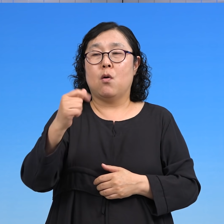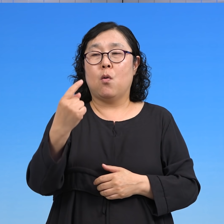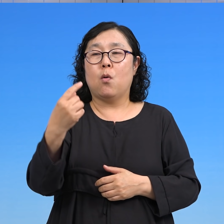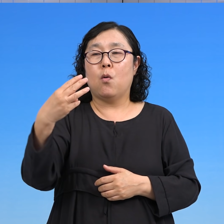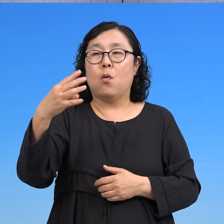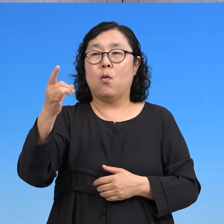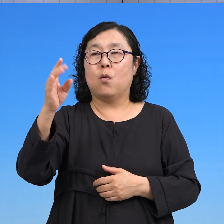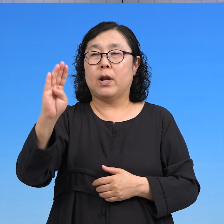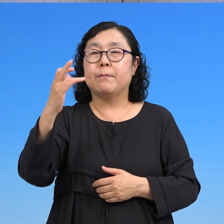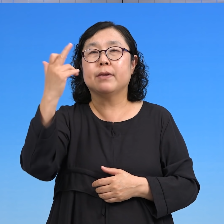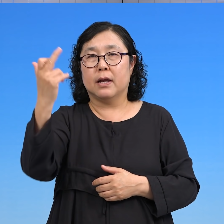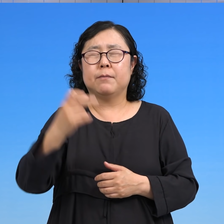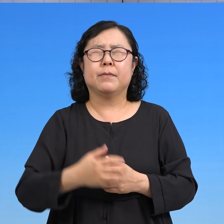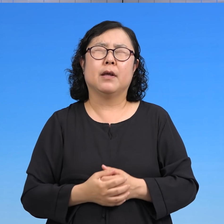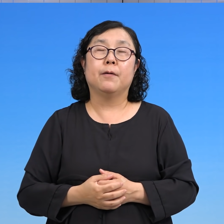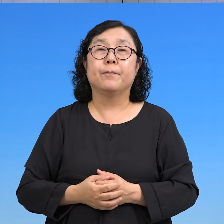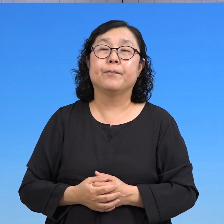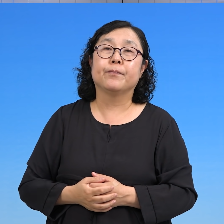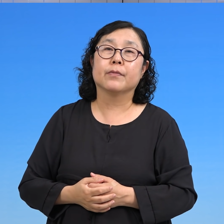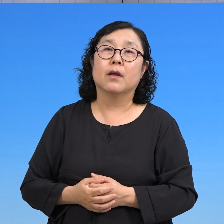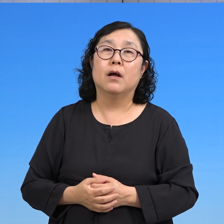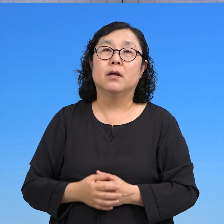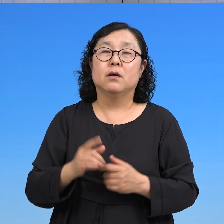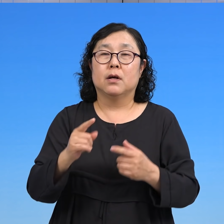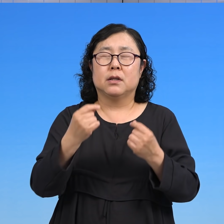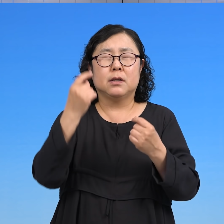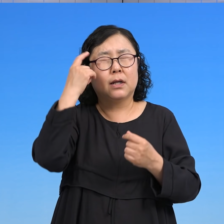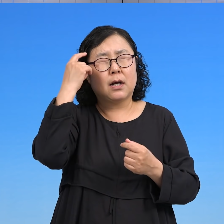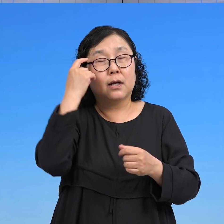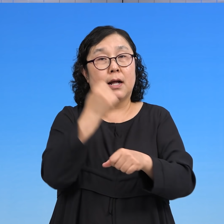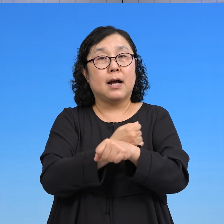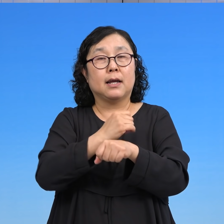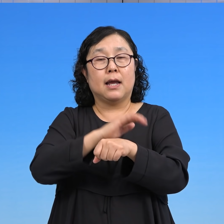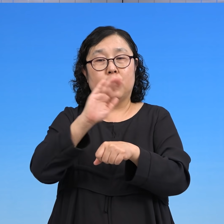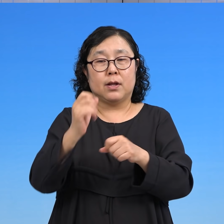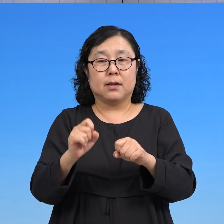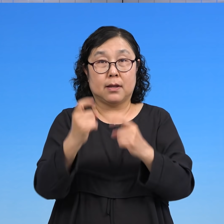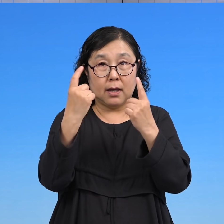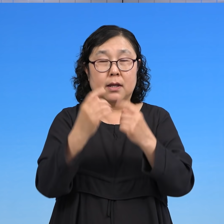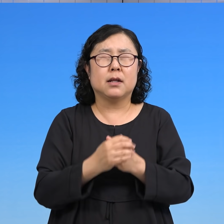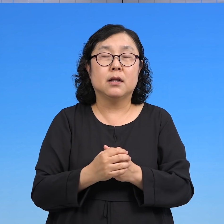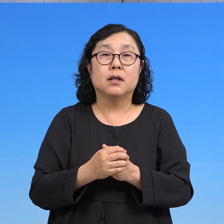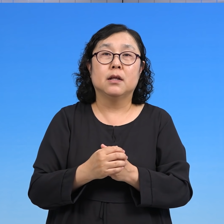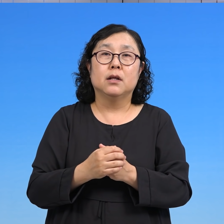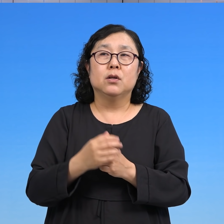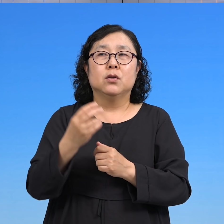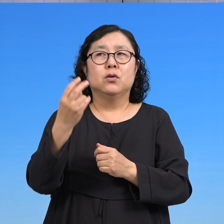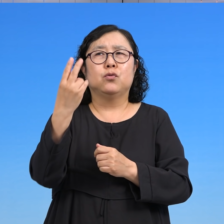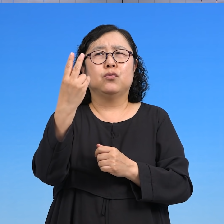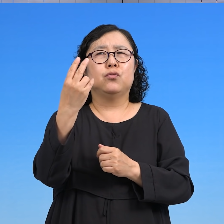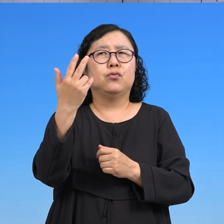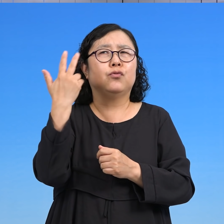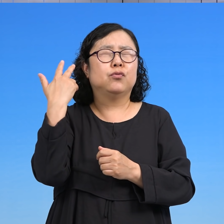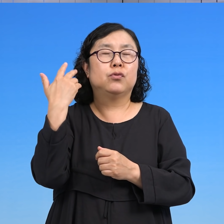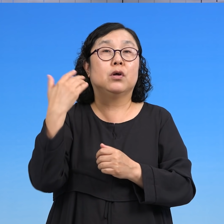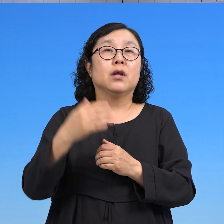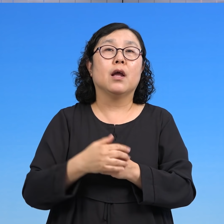이게 호렙산이에요. 이런 생각을 제가 하게 된 건요, 한 2주 전입니다.